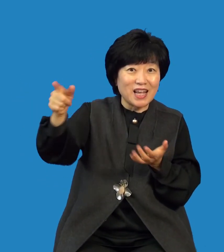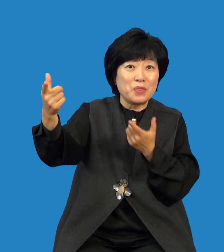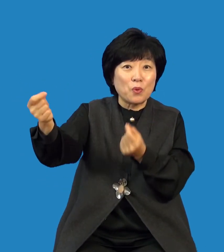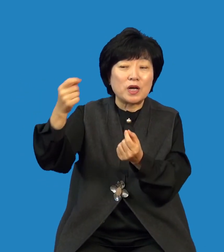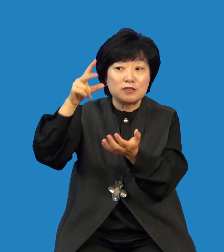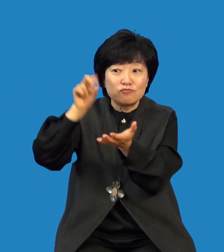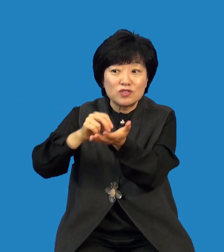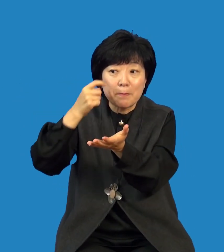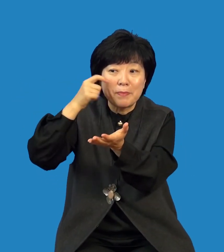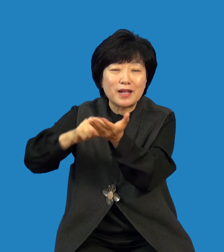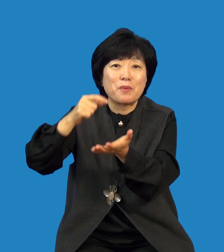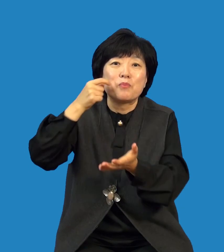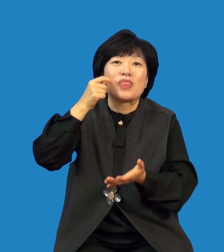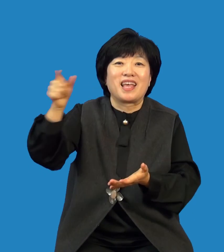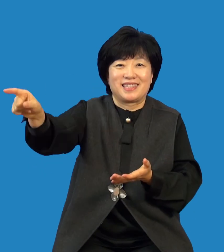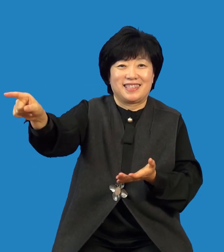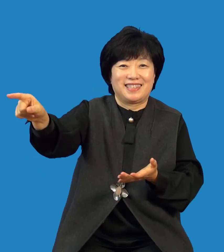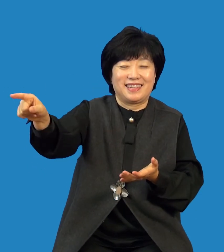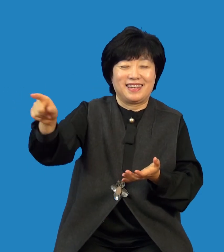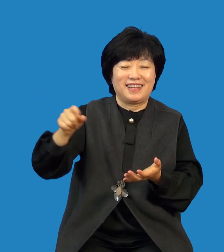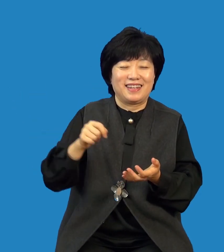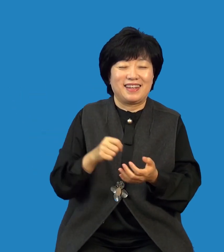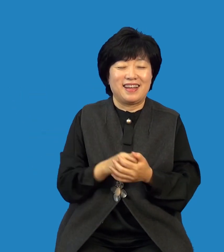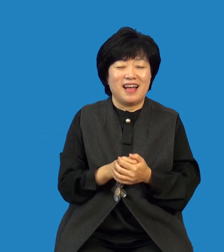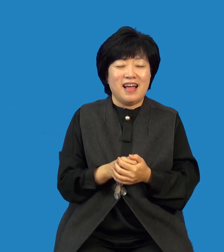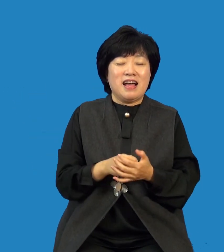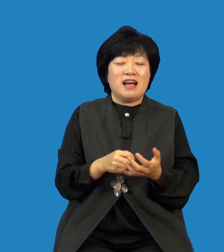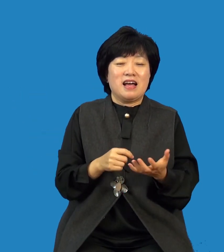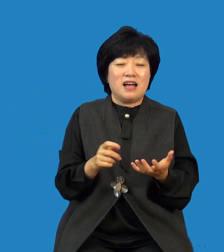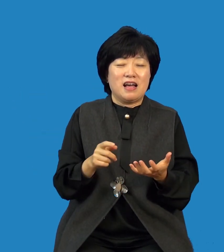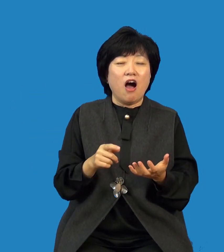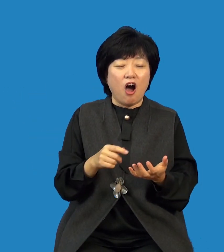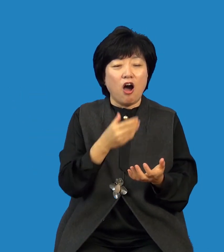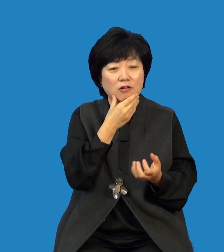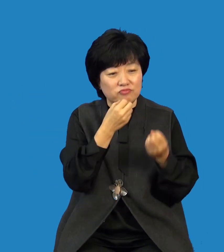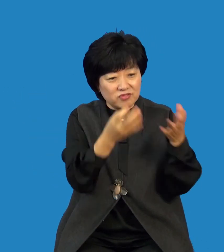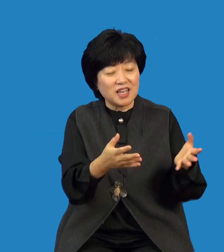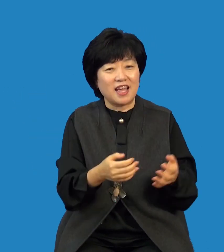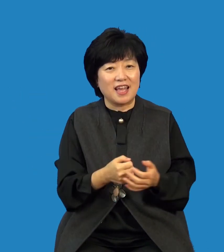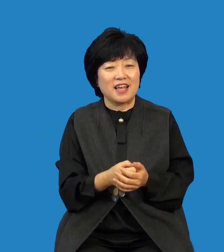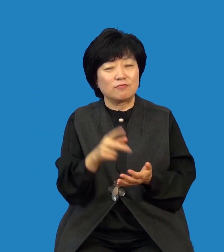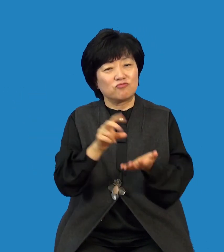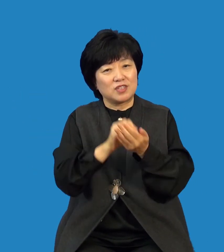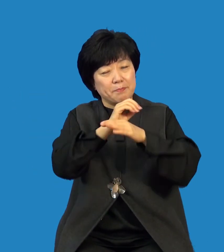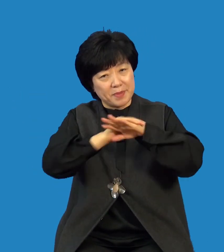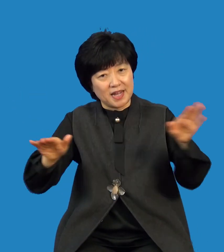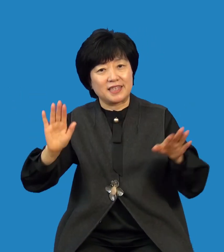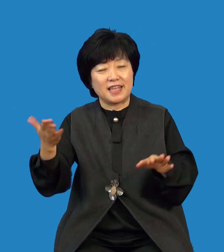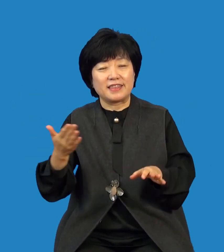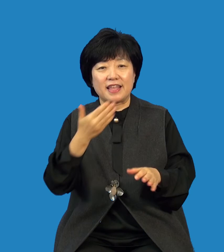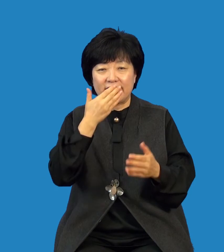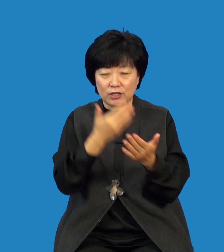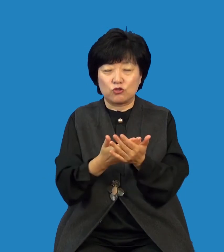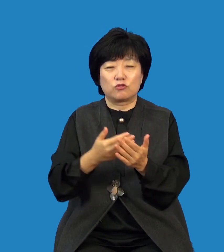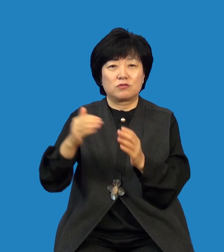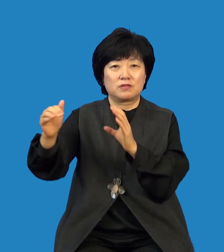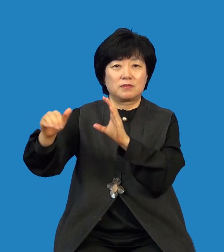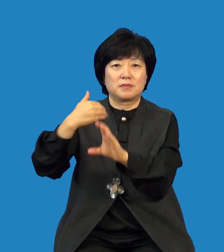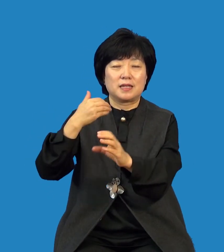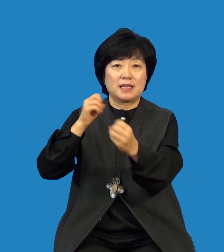이 사람도 착각을 한 거죠. 그래가지고 이제 너한테 대한 그 문제 제기했던 건 다 해결됐다, 땡큐 이래서 온 거예요.